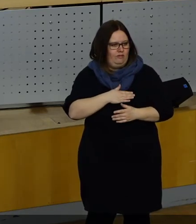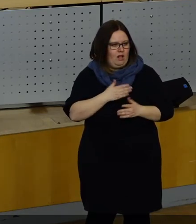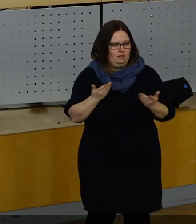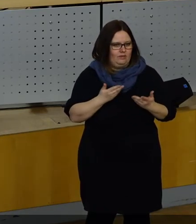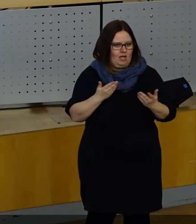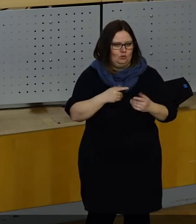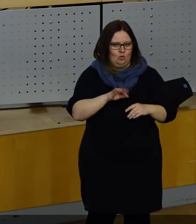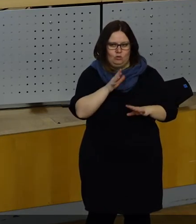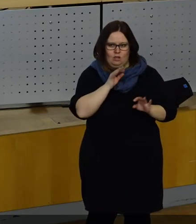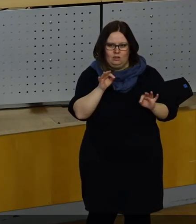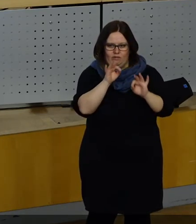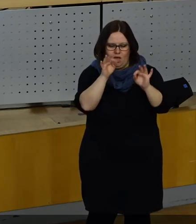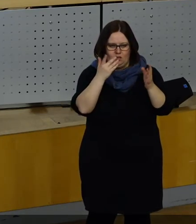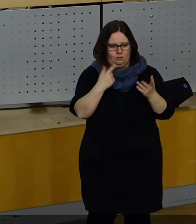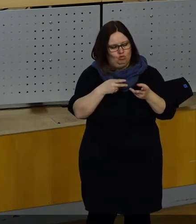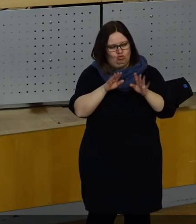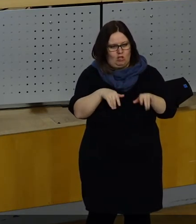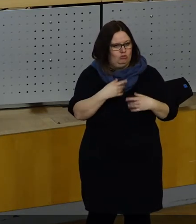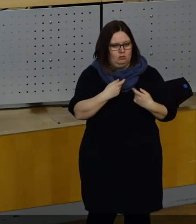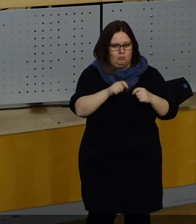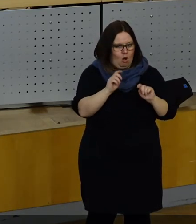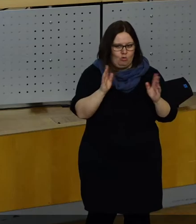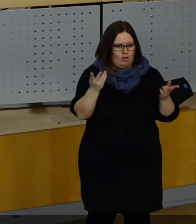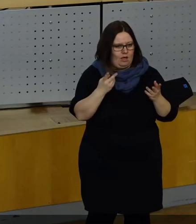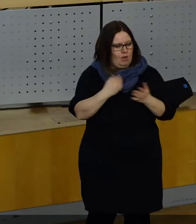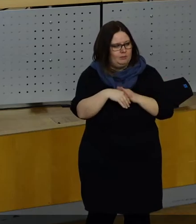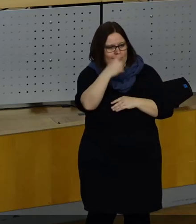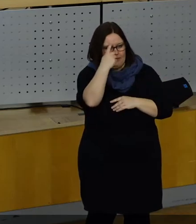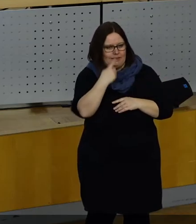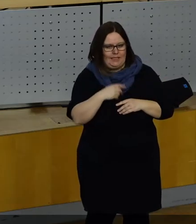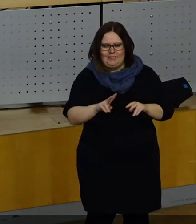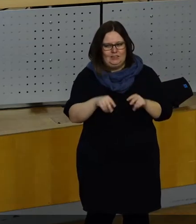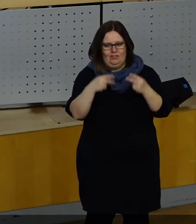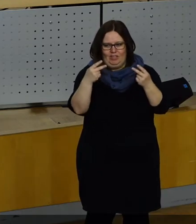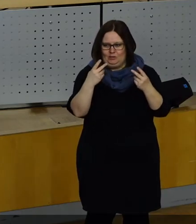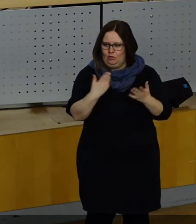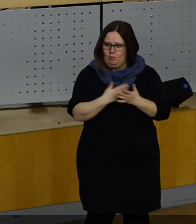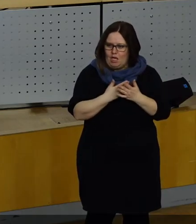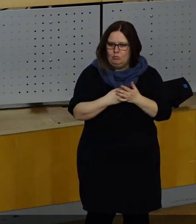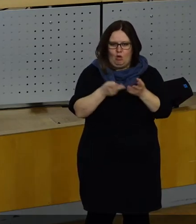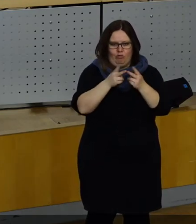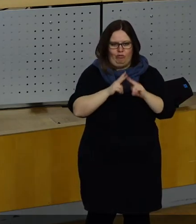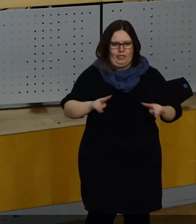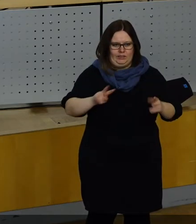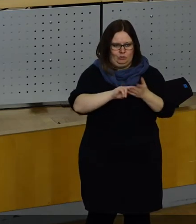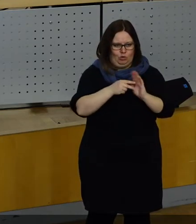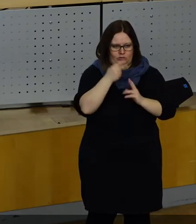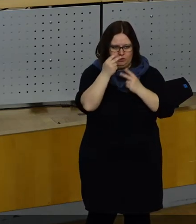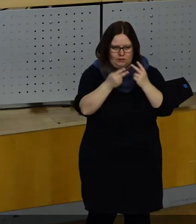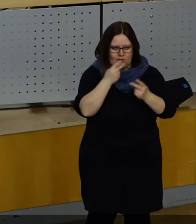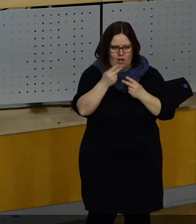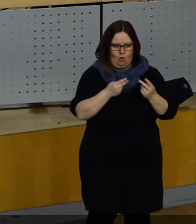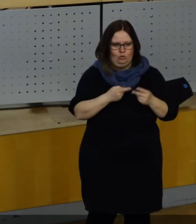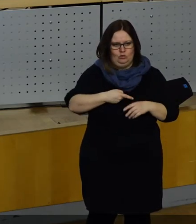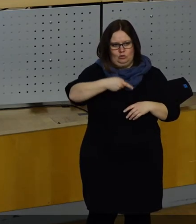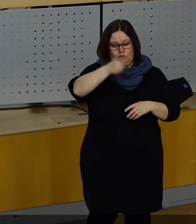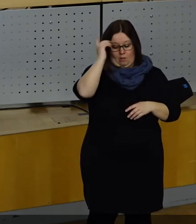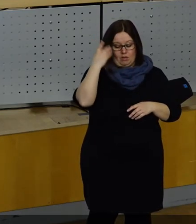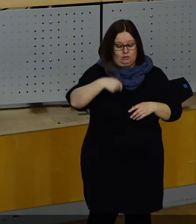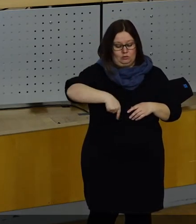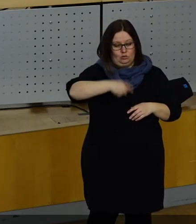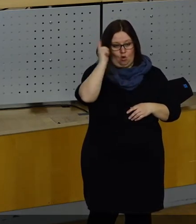meisten gefährdet, ist nicht schlechtes Bauen, ist nicht der Streit um Stile, sondern ist die Frage, wie gehen wir mit Friedenspolitik um? Der deutsche Faschismus mit seinem Krieg hat diese